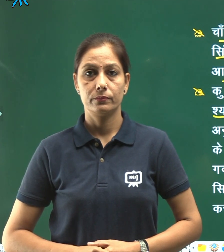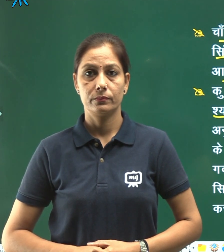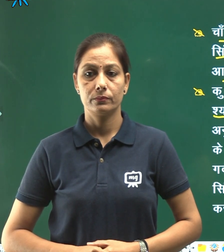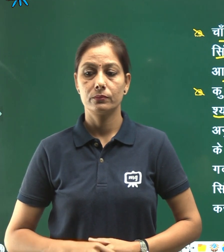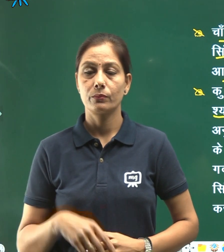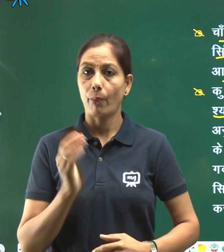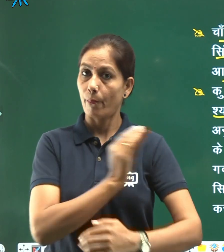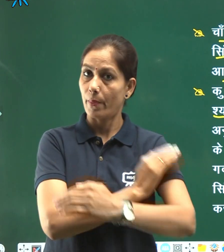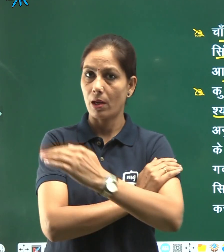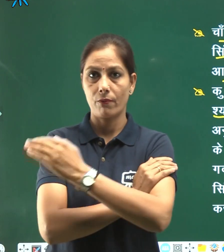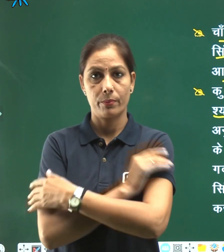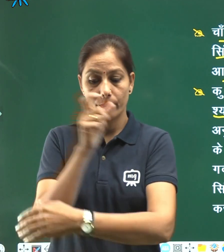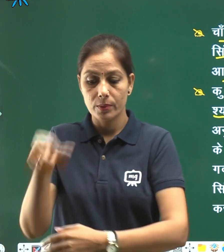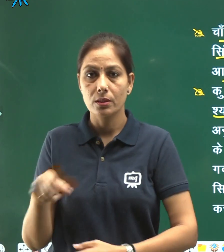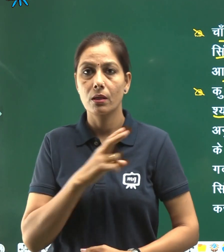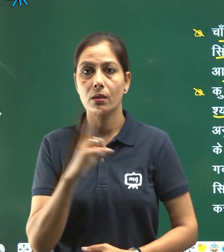लुट्टन ने